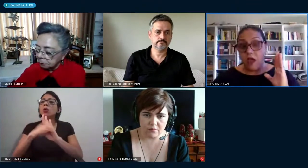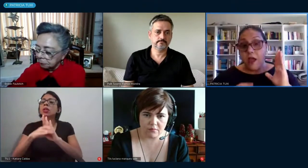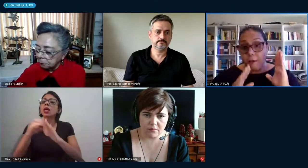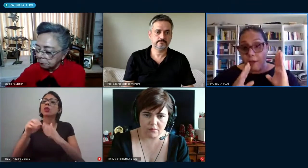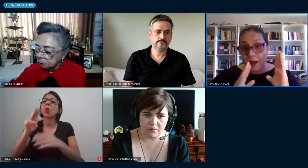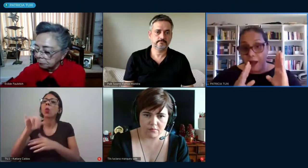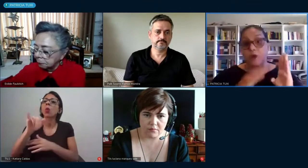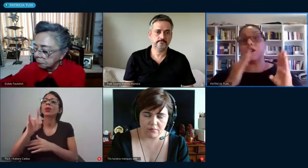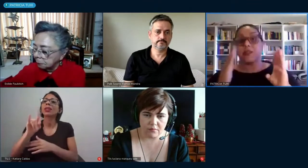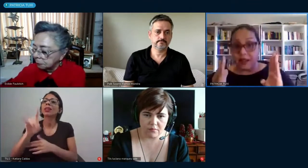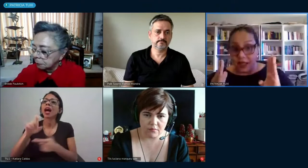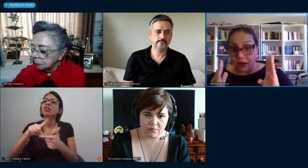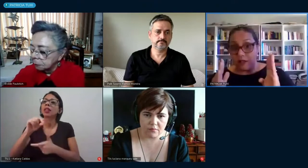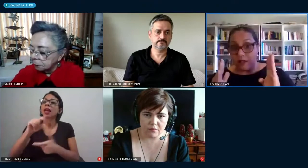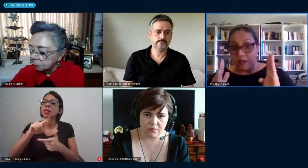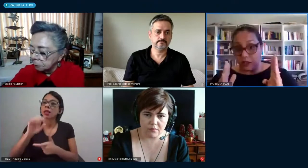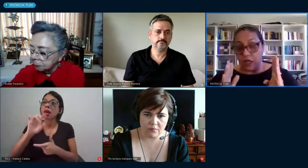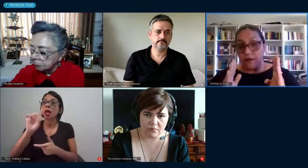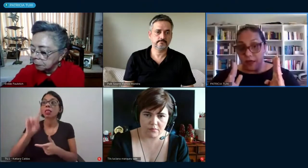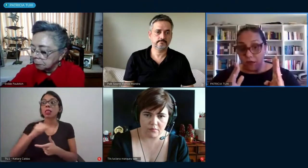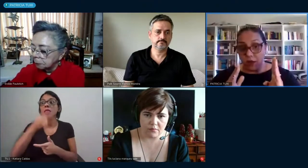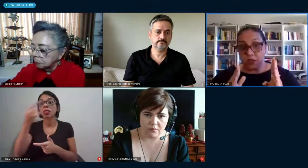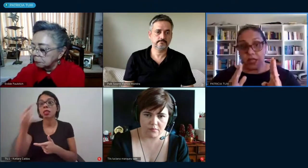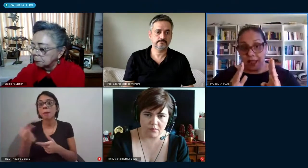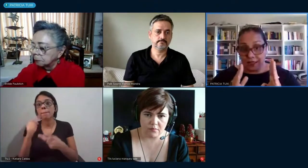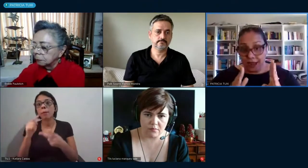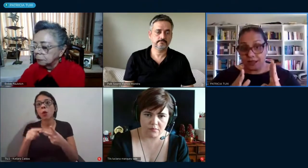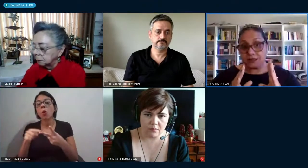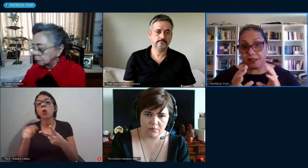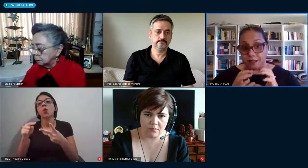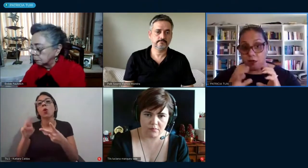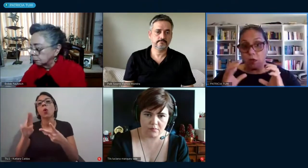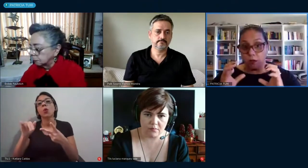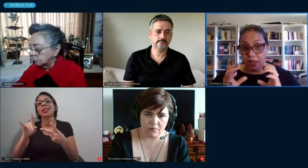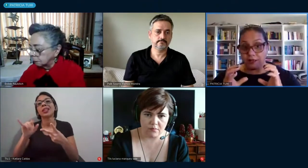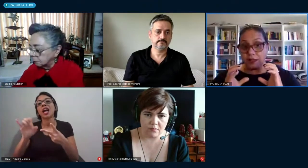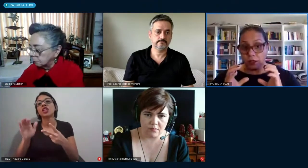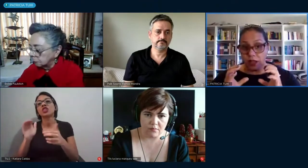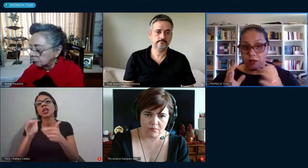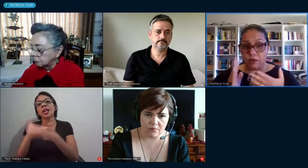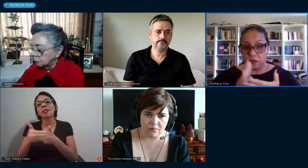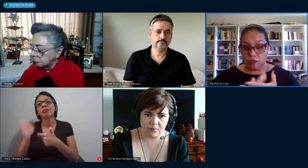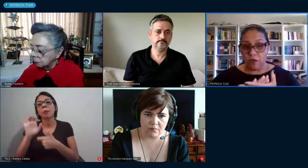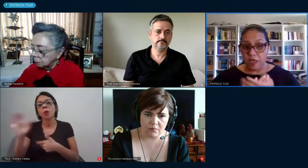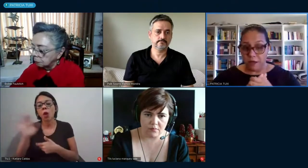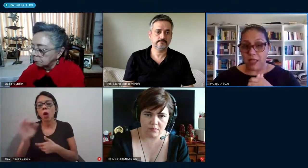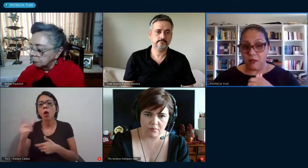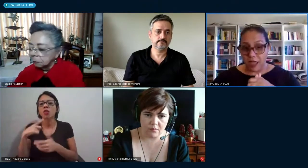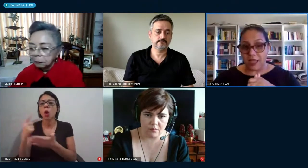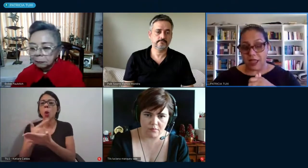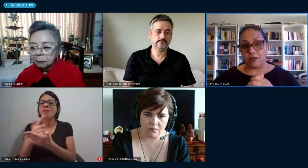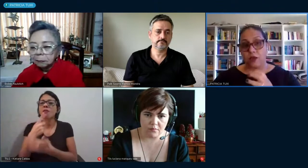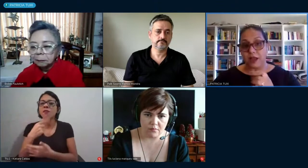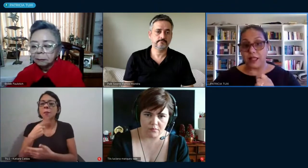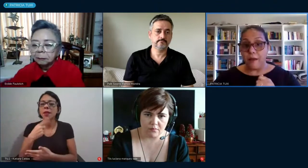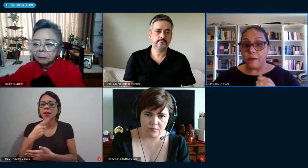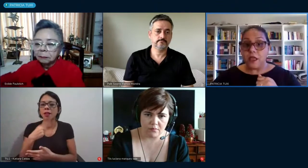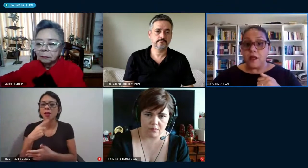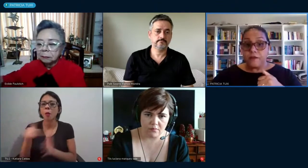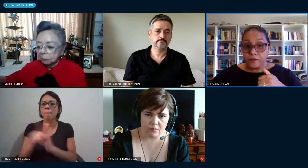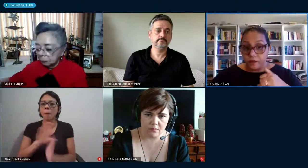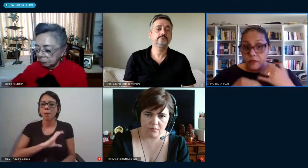lexical para depois entrar na unidade terminológica que ela traz na questão complexa no livro vermelho, né, que é do